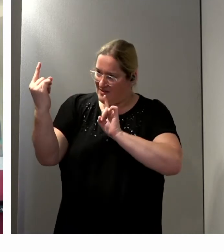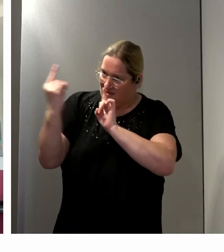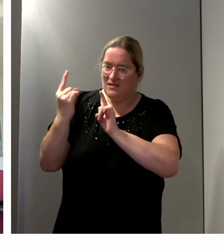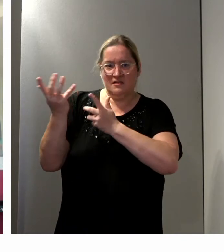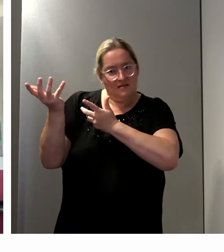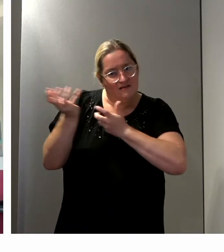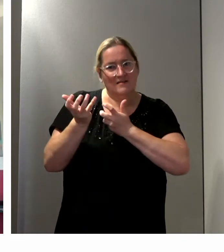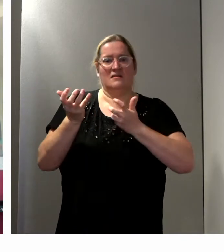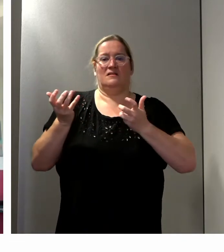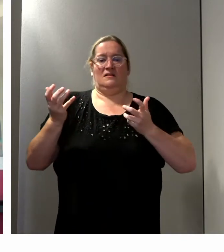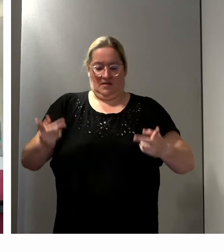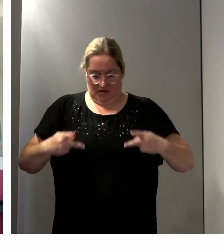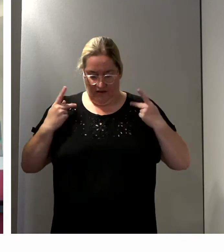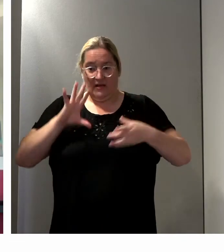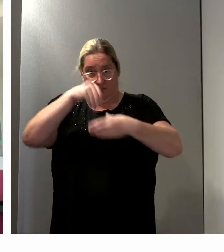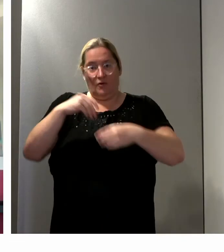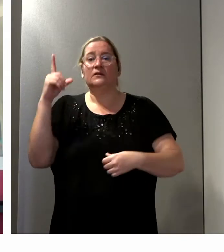partenaires dans leur vie.